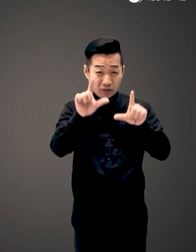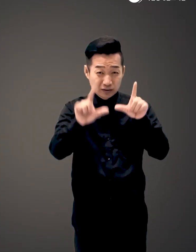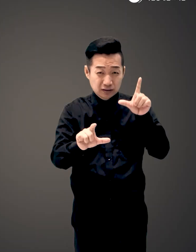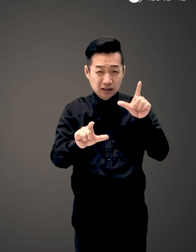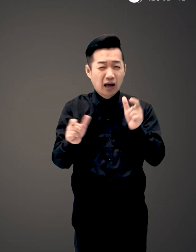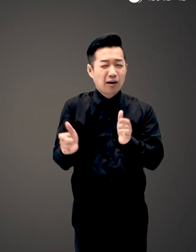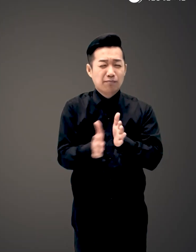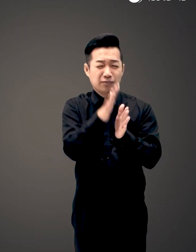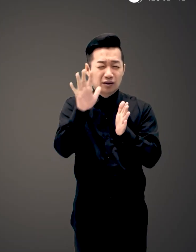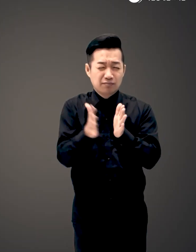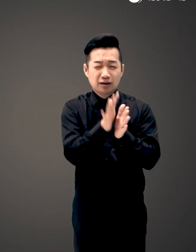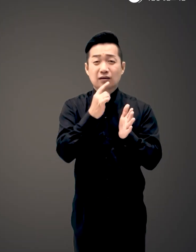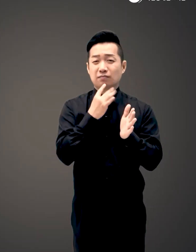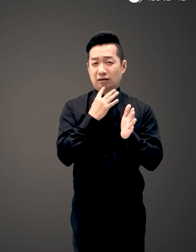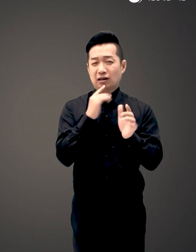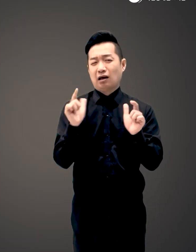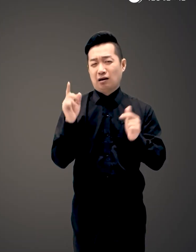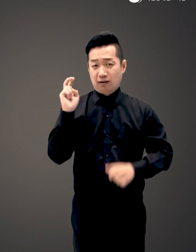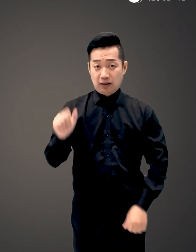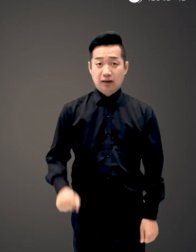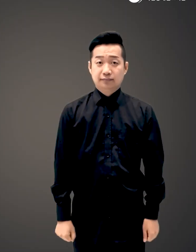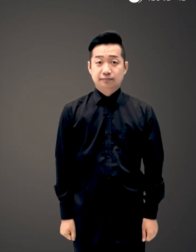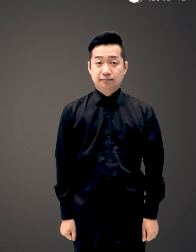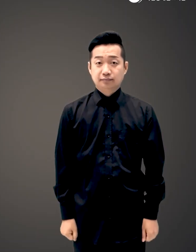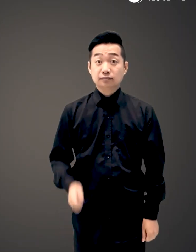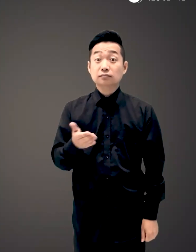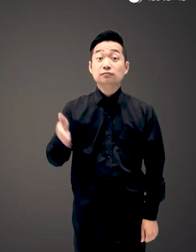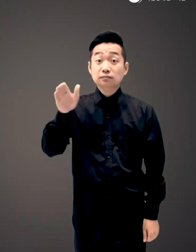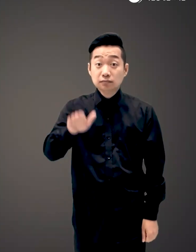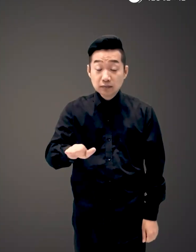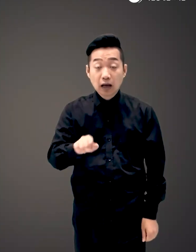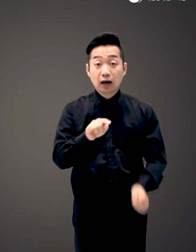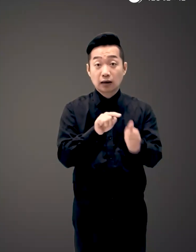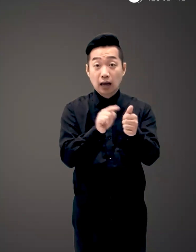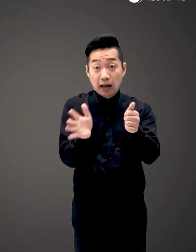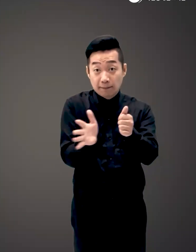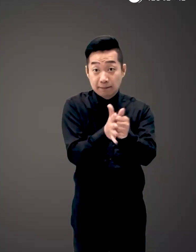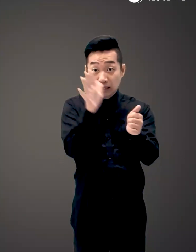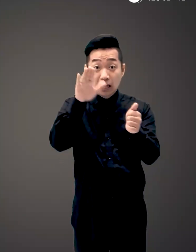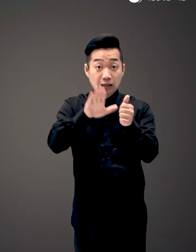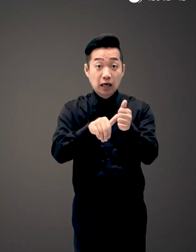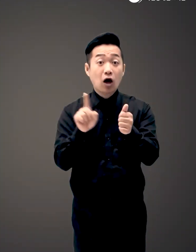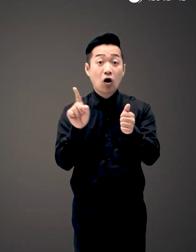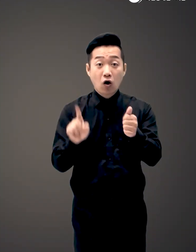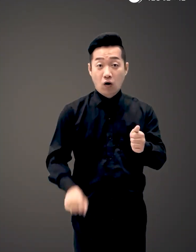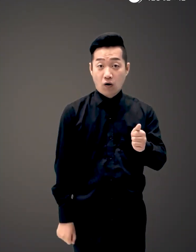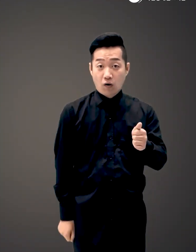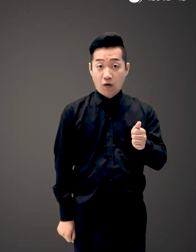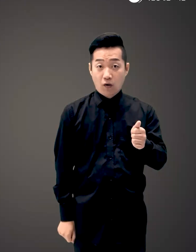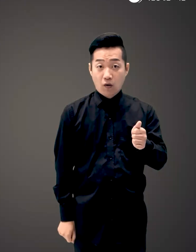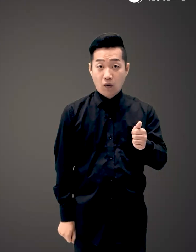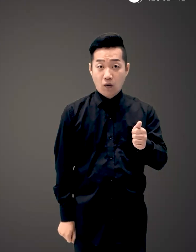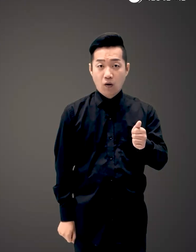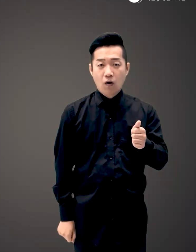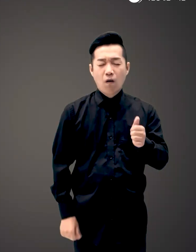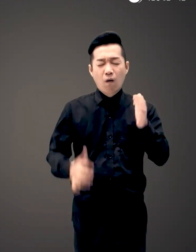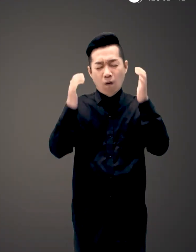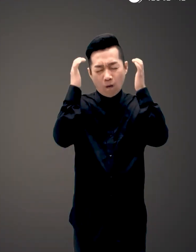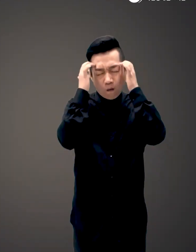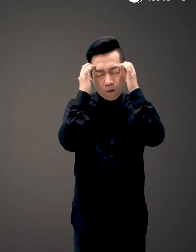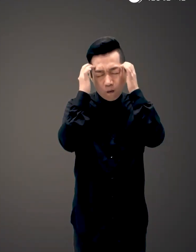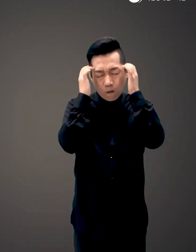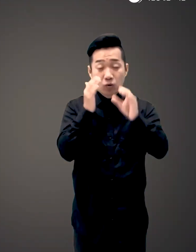그 빛나기만 한 것은 아니었을 거예요. 그러나 그분이 빛나는 대목은 그런